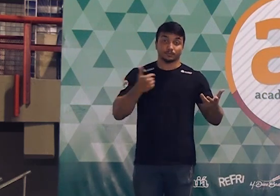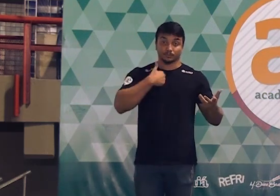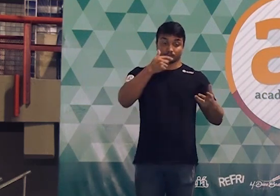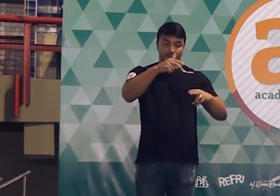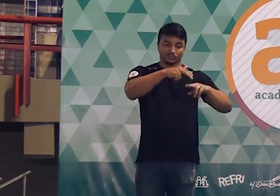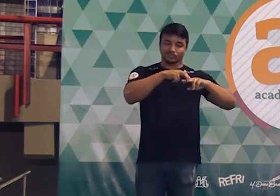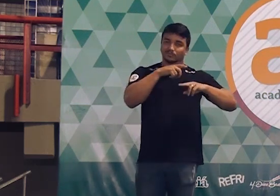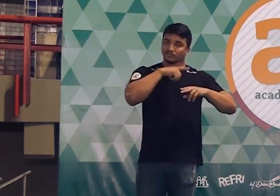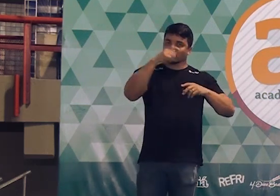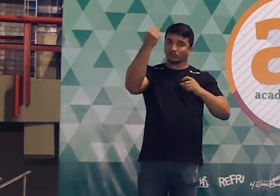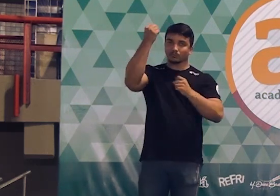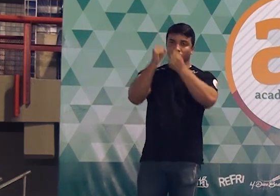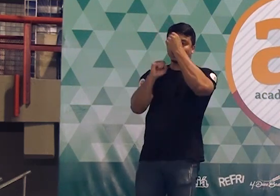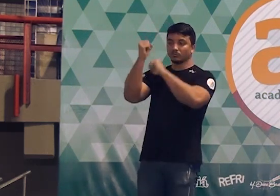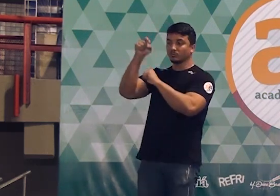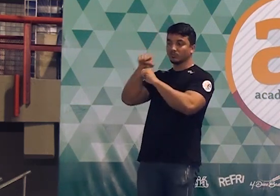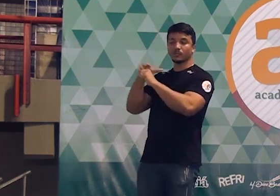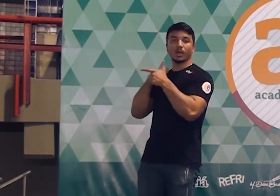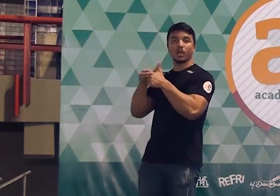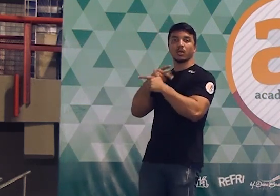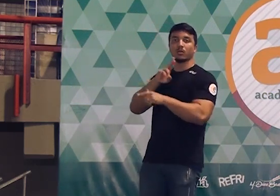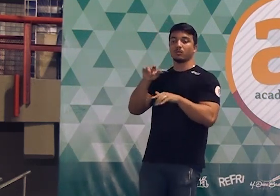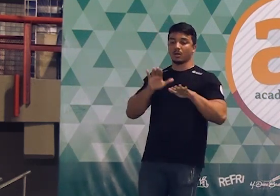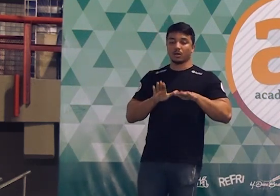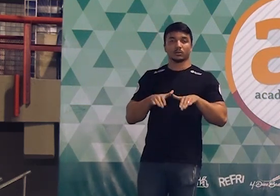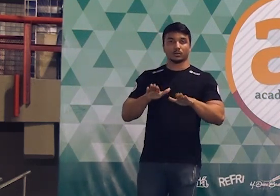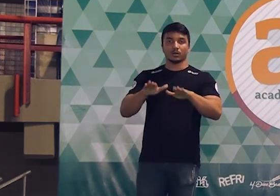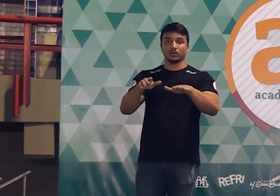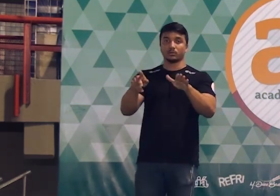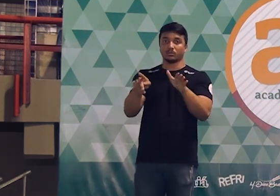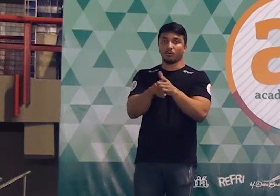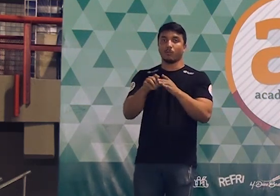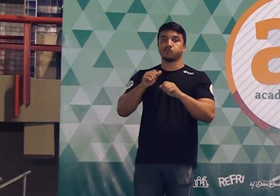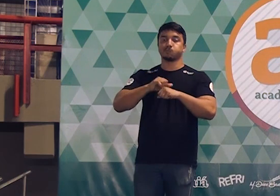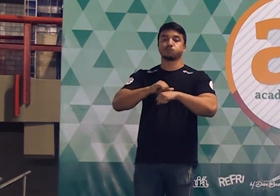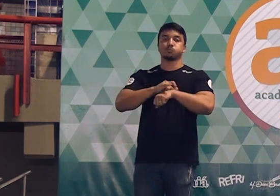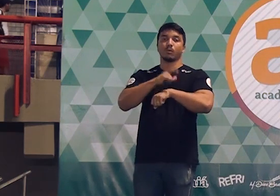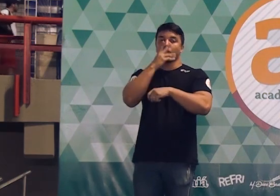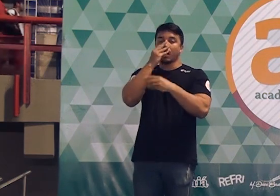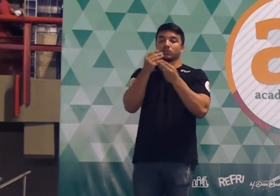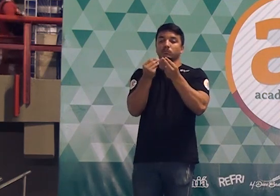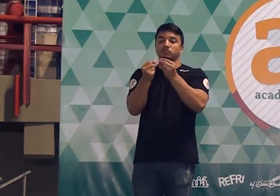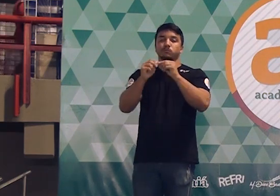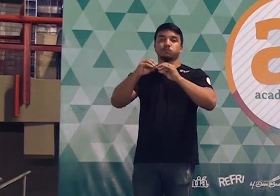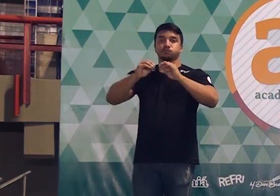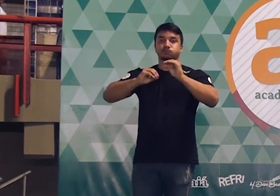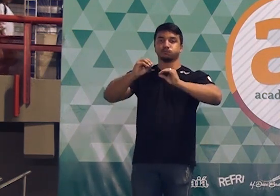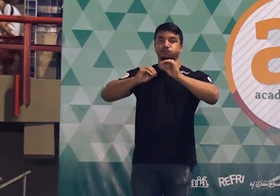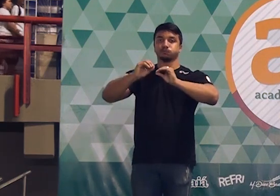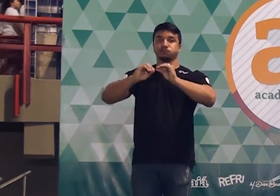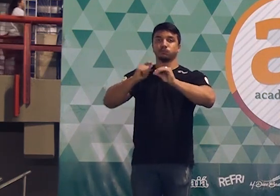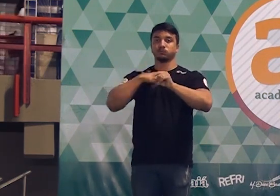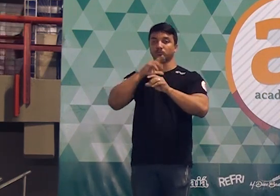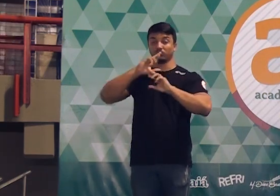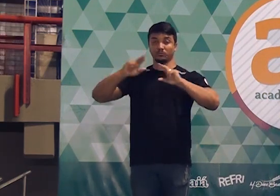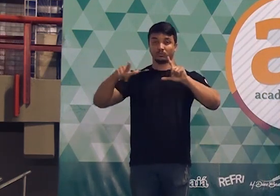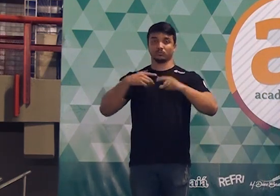a indústria dos chamados tecidos grosseiros, ou tecidos